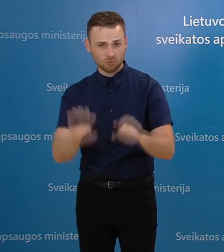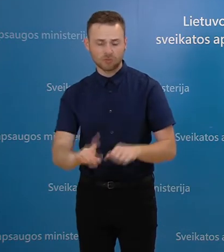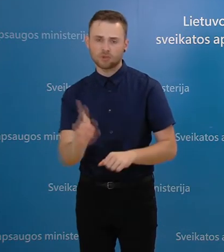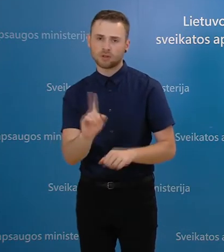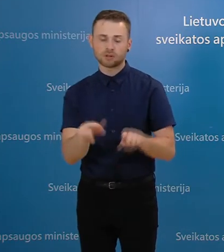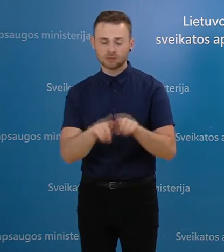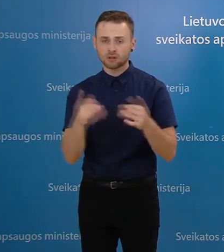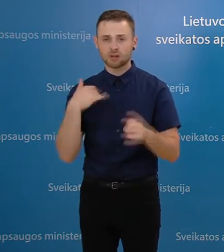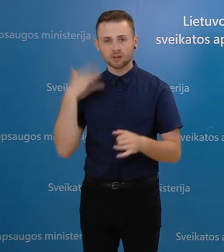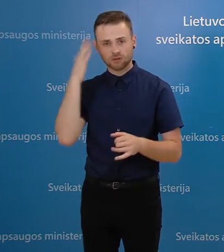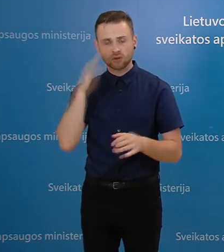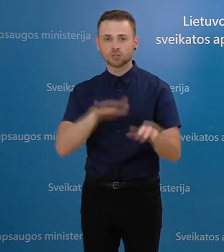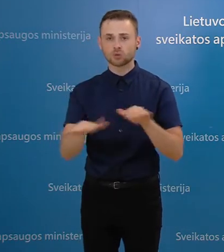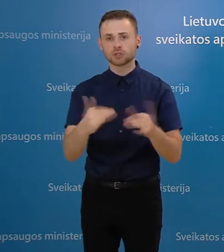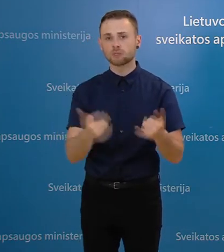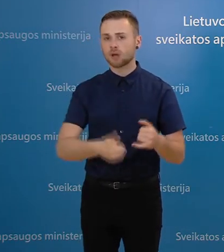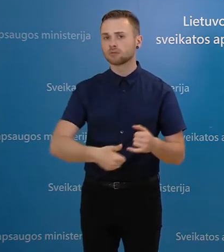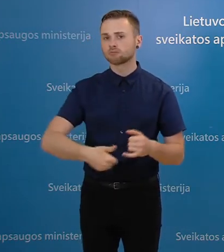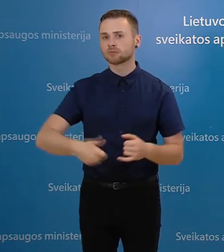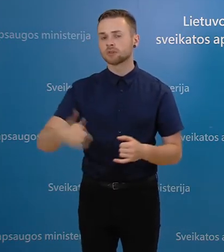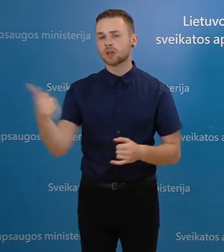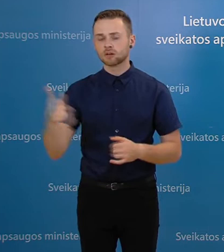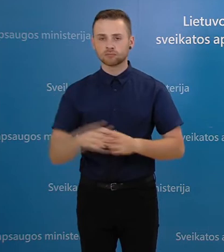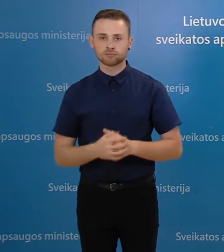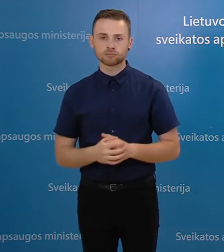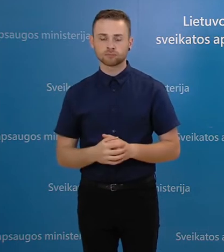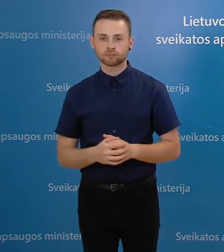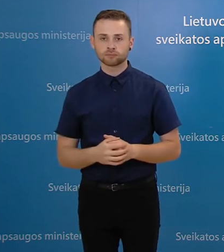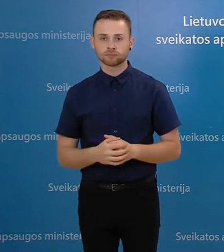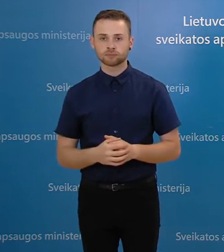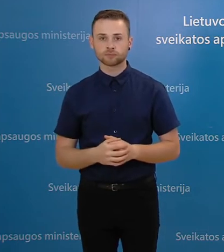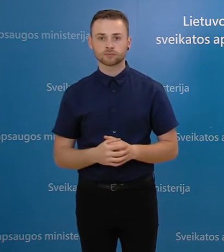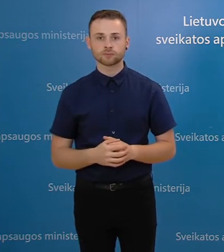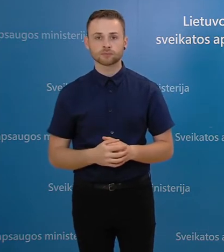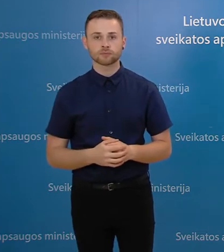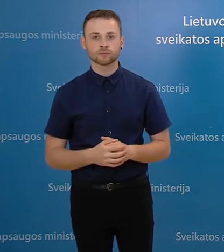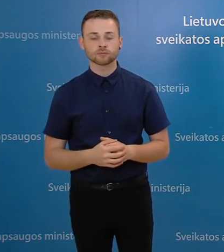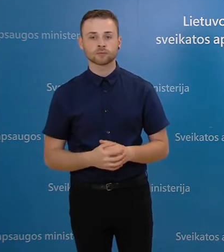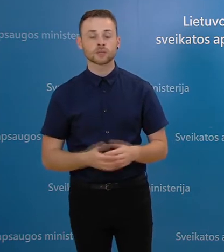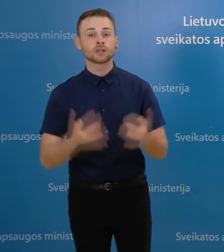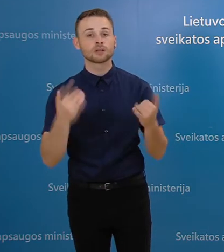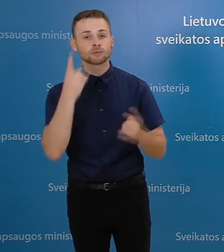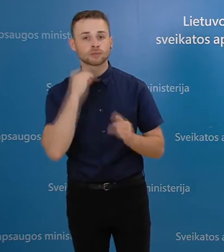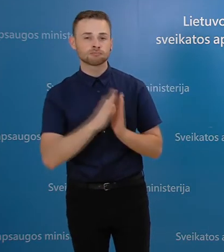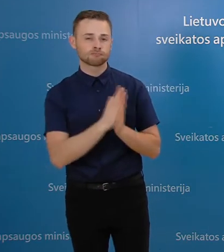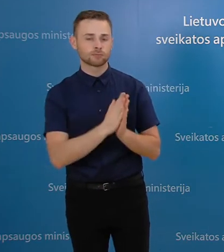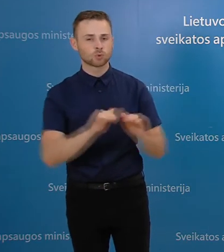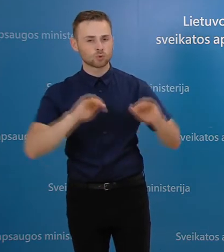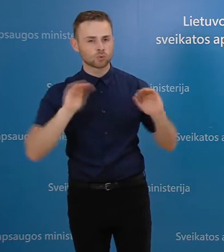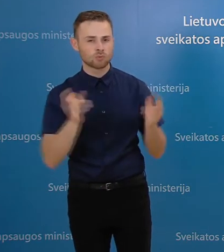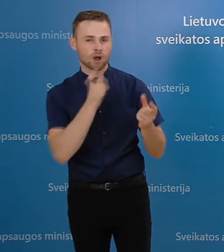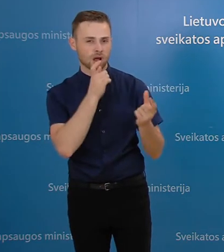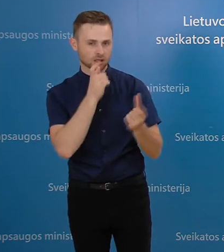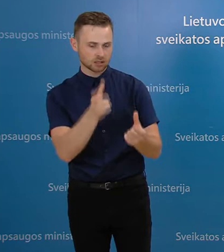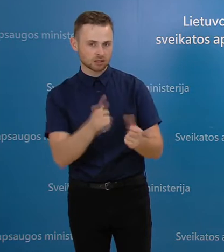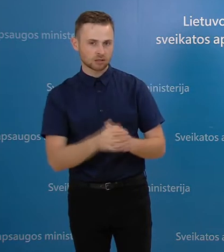į gerąją pusę, kalbu apie karantiną ir COVID viruso plitimą. Ir dabar paprašysiu labai trumpai atsakyti, nes